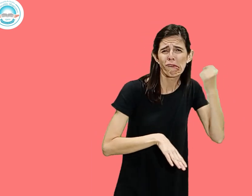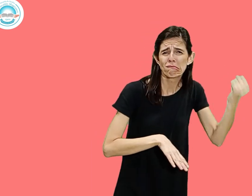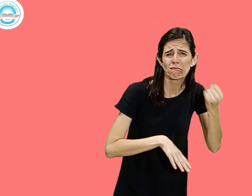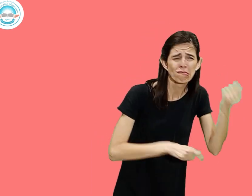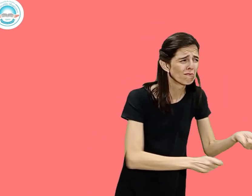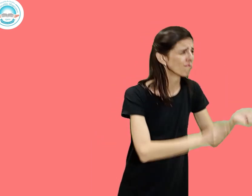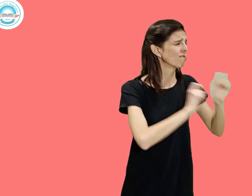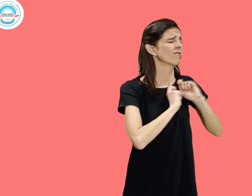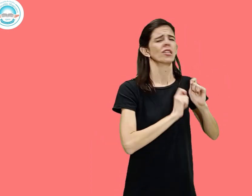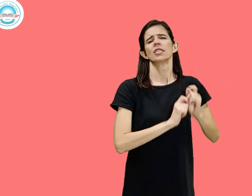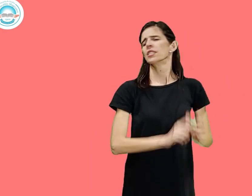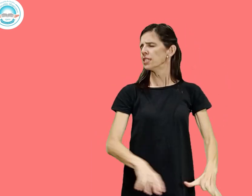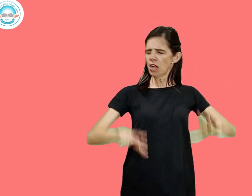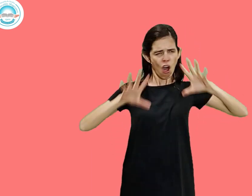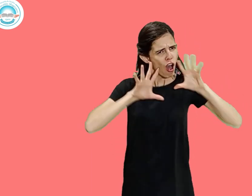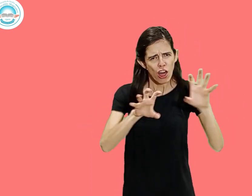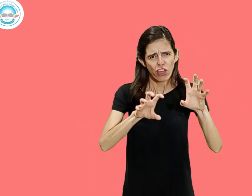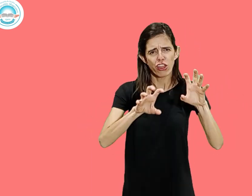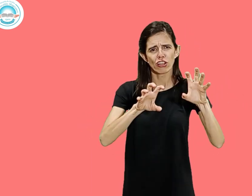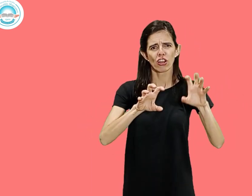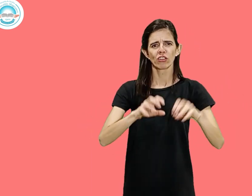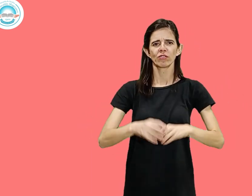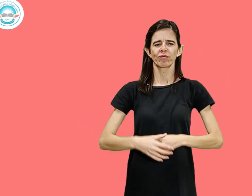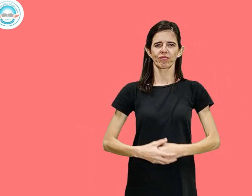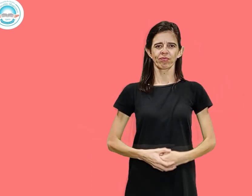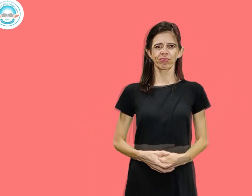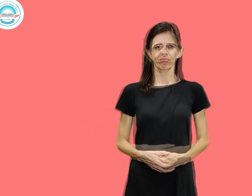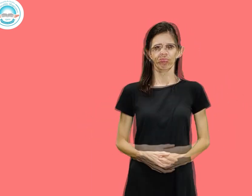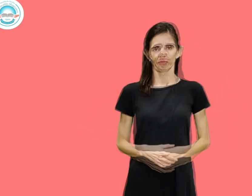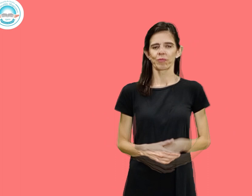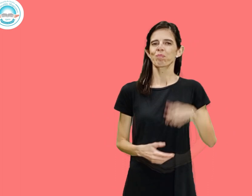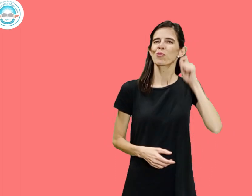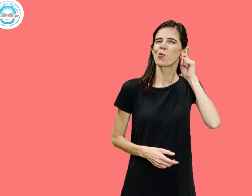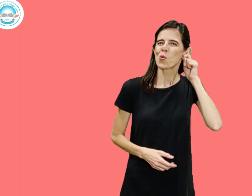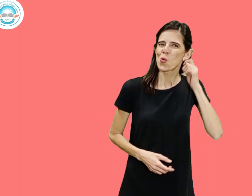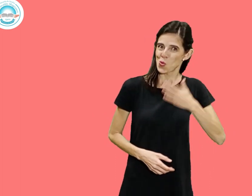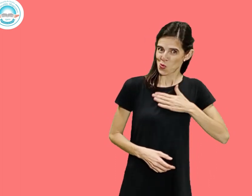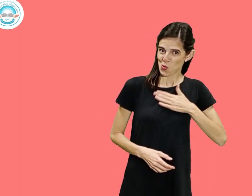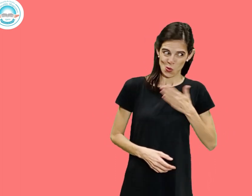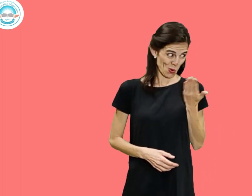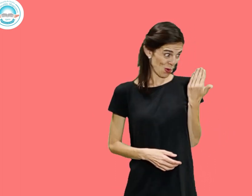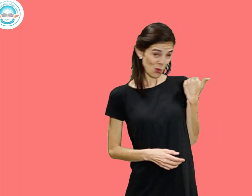patineta para mi cumple lo único que quería era la